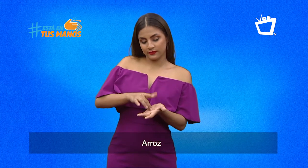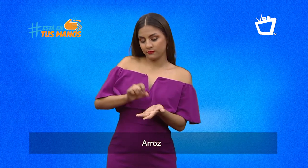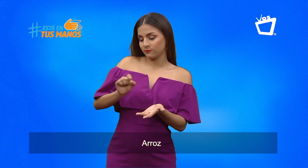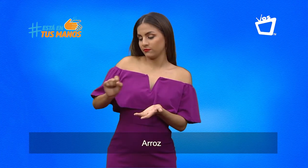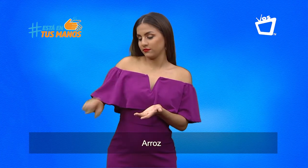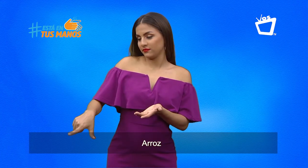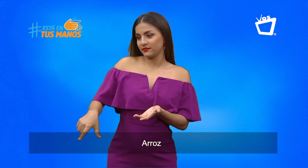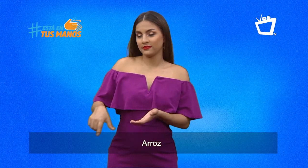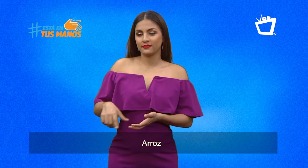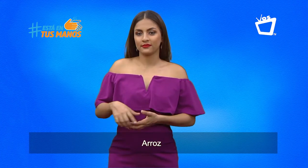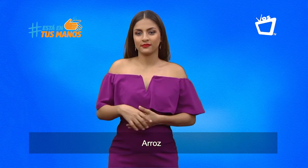arroz